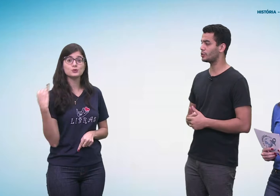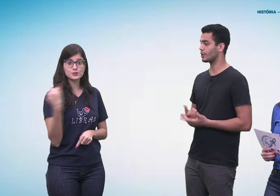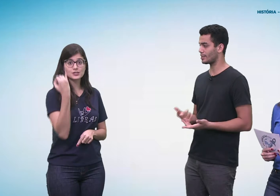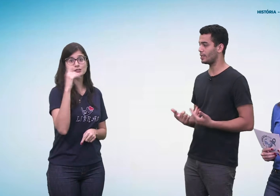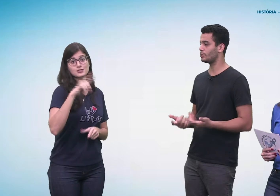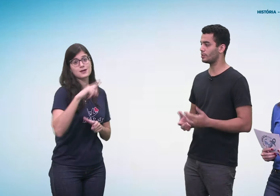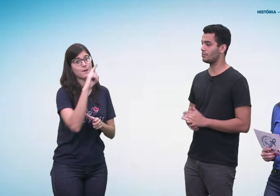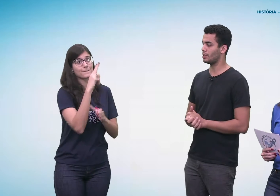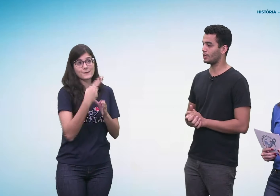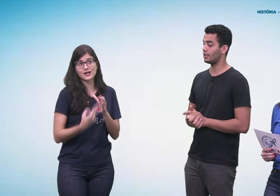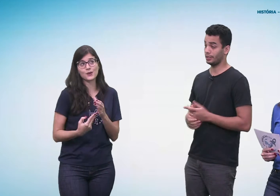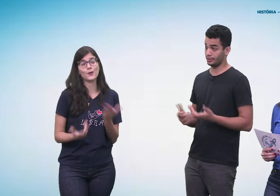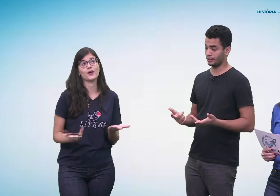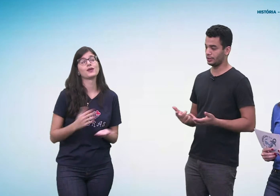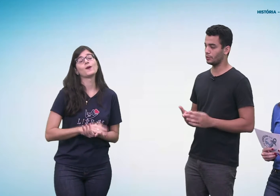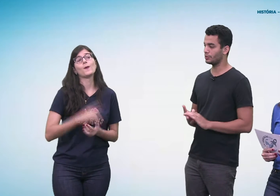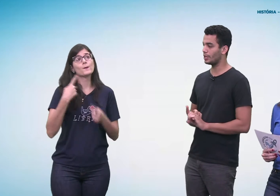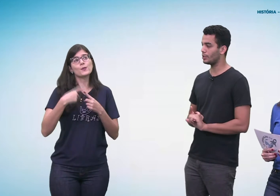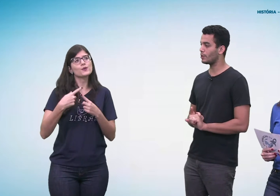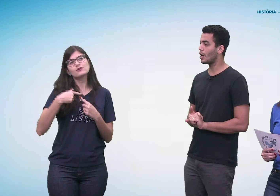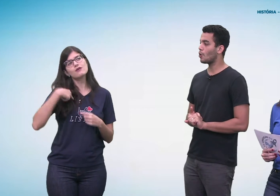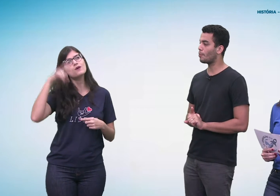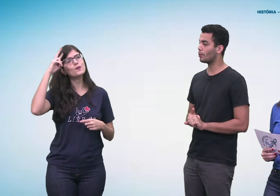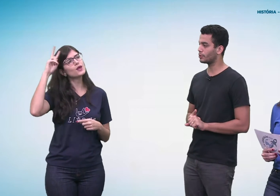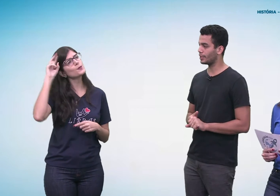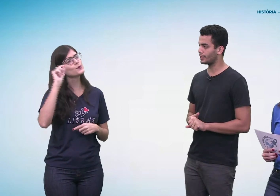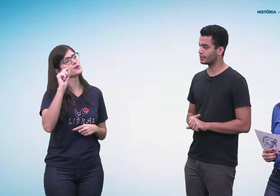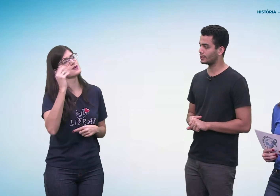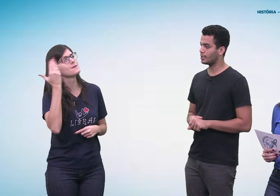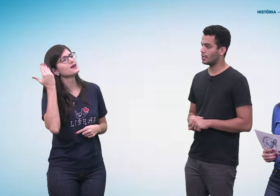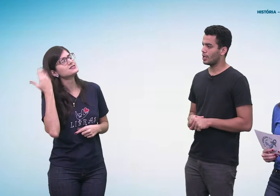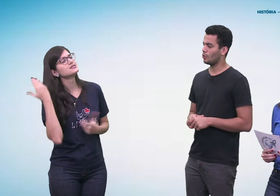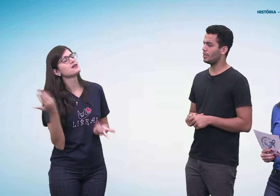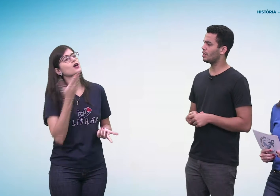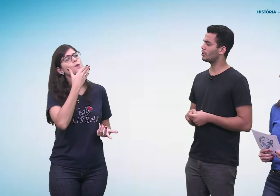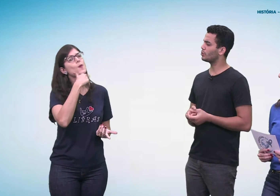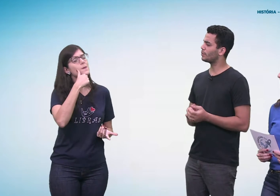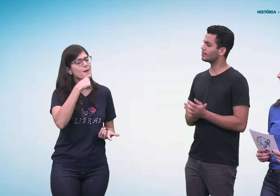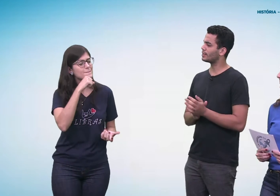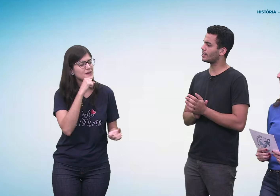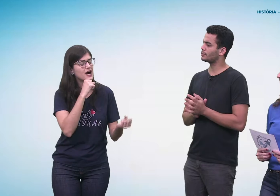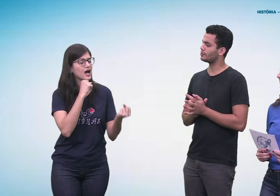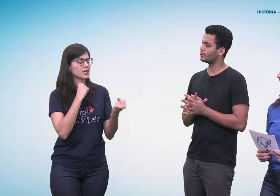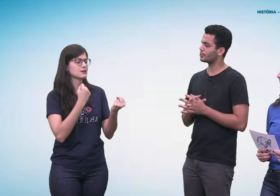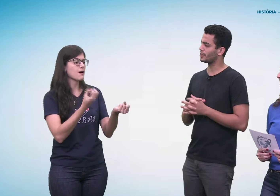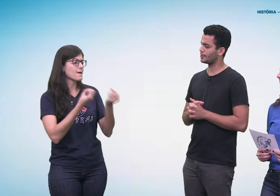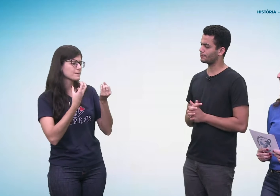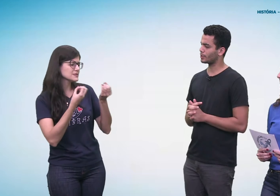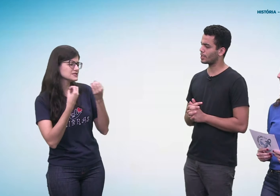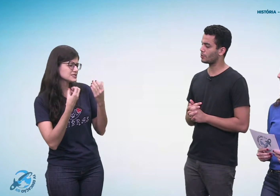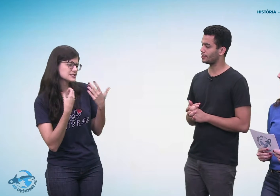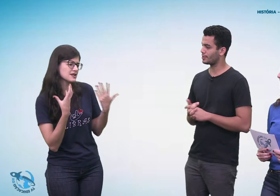no caso L2, a minha segunda língua, o português. Eu me lembro que no passado foi o quê? O que